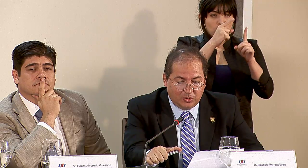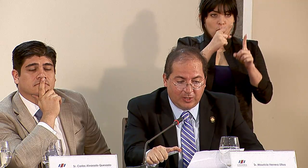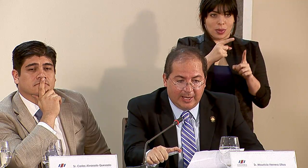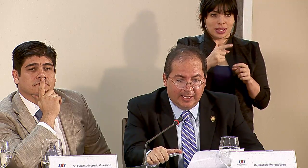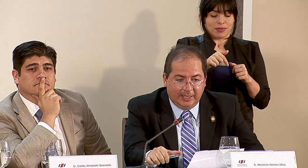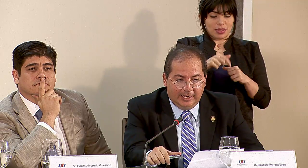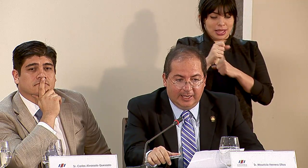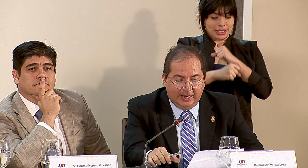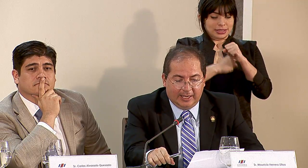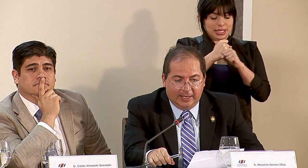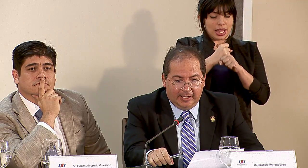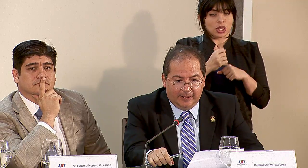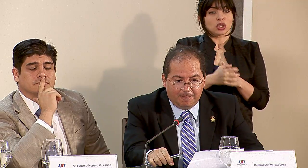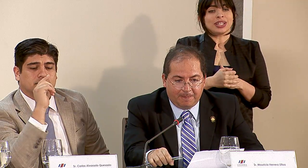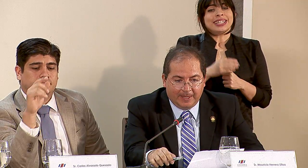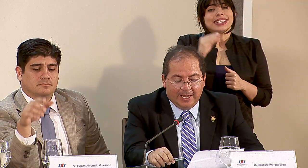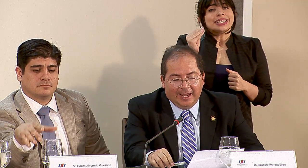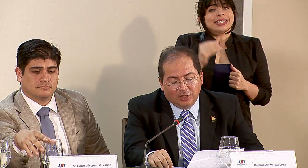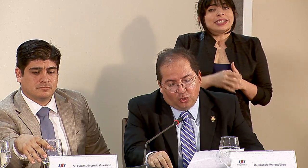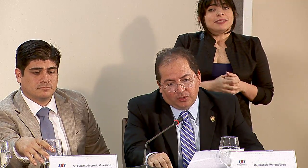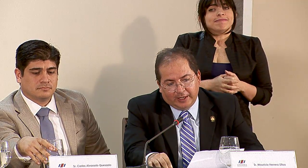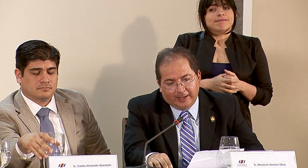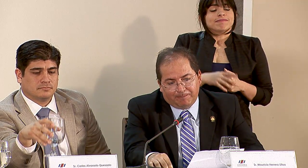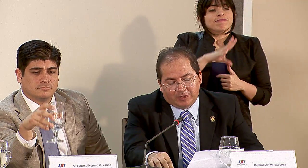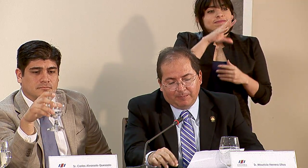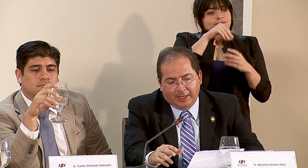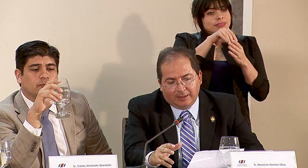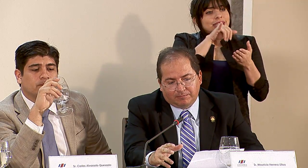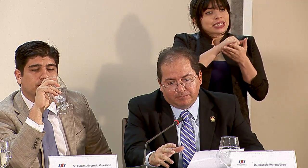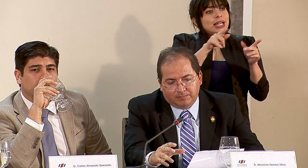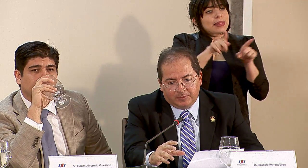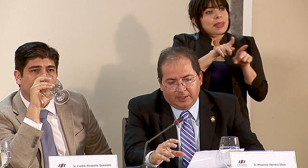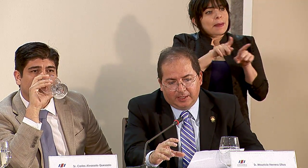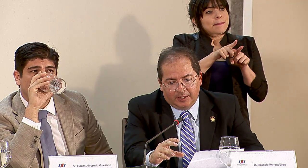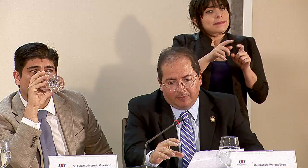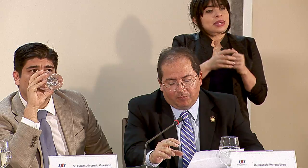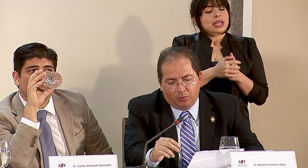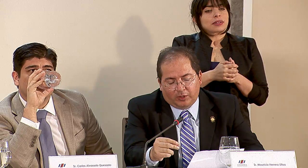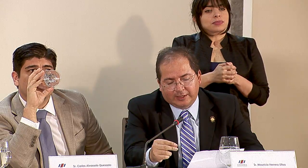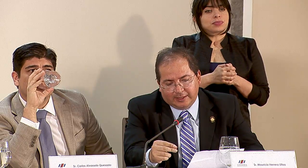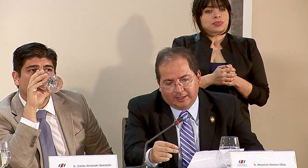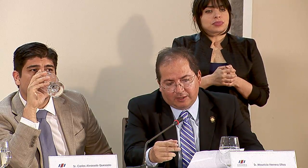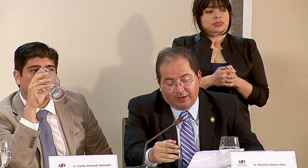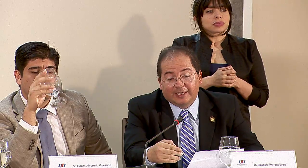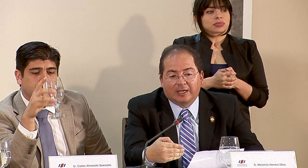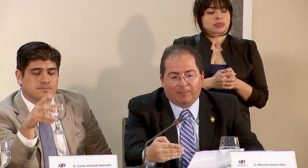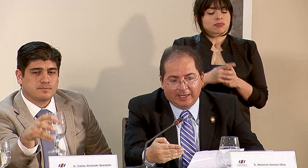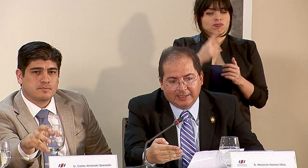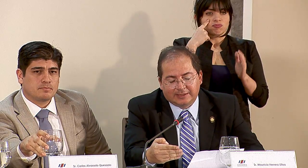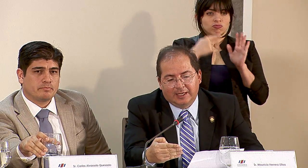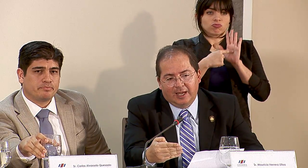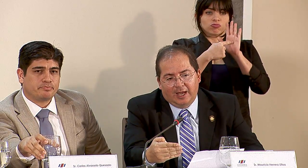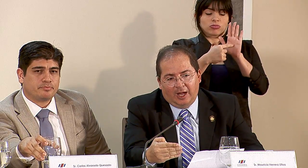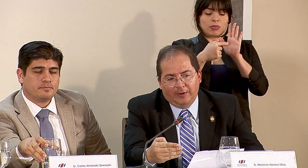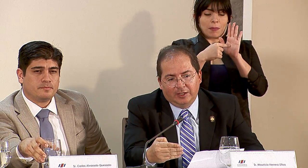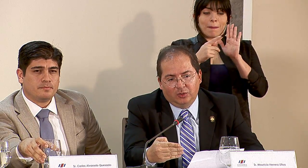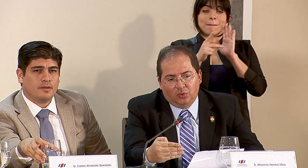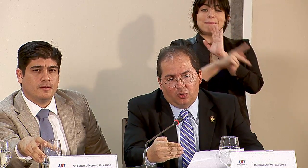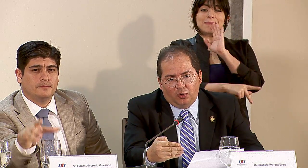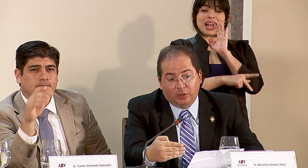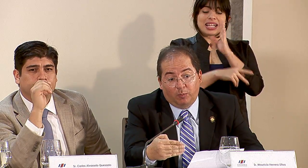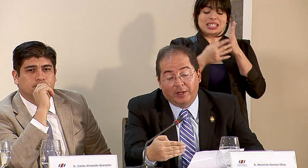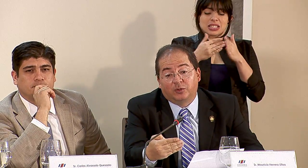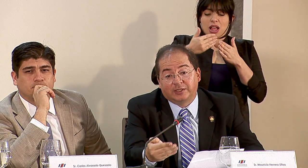del milenio y en donde también lo que se refleja es que el país ha